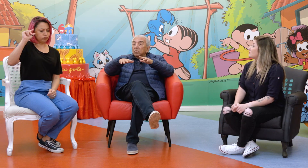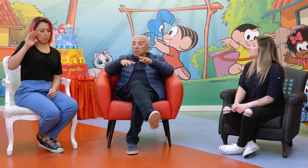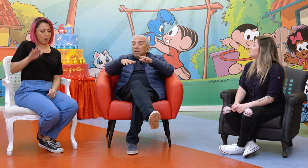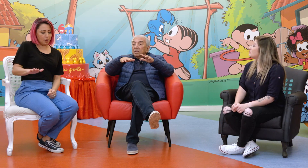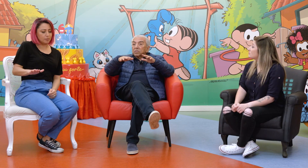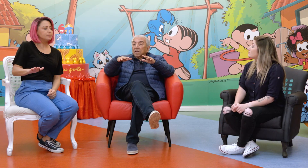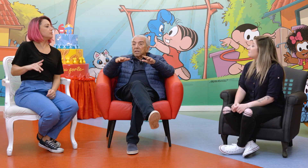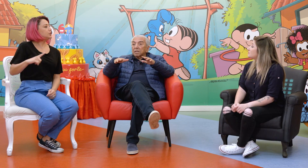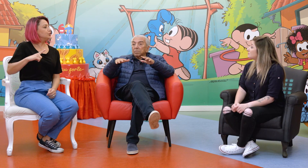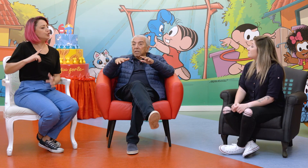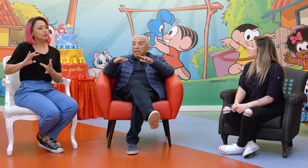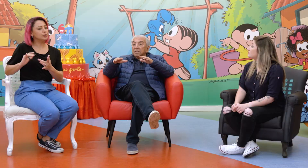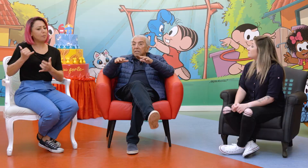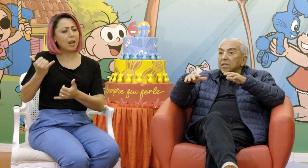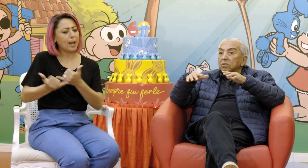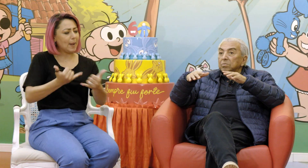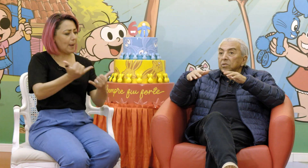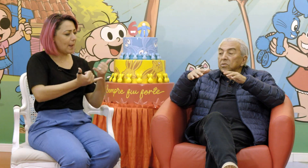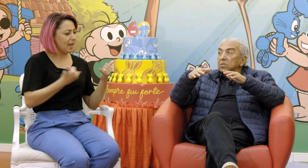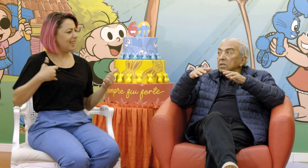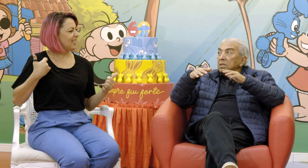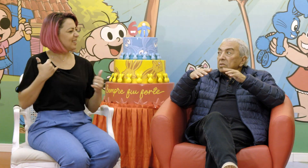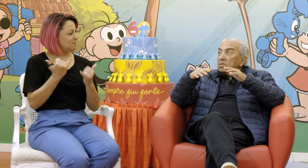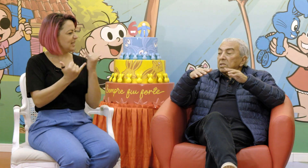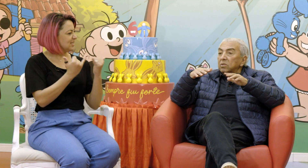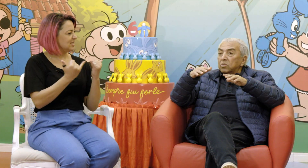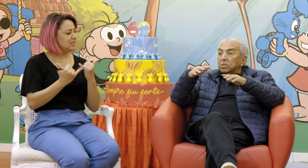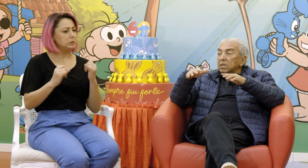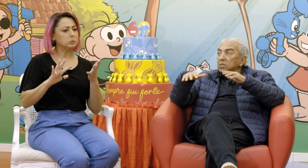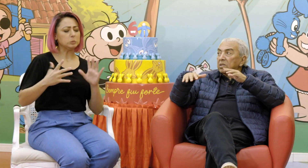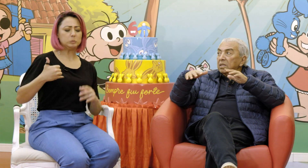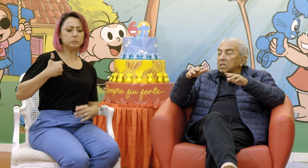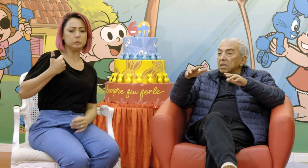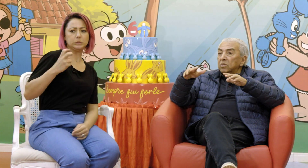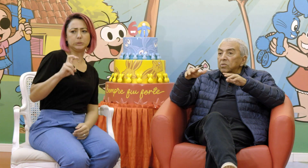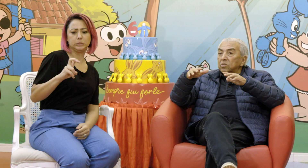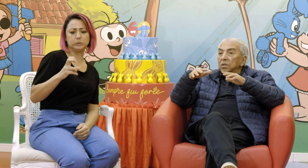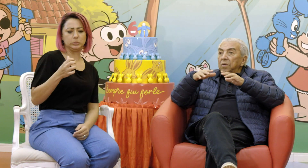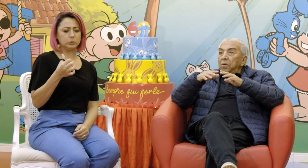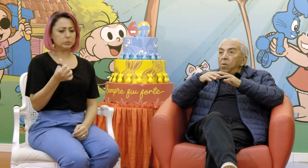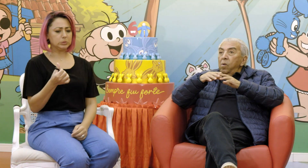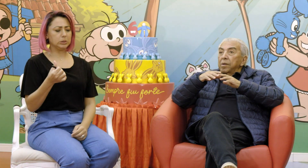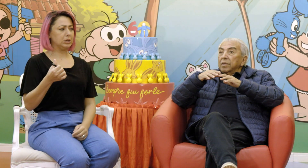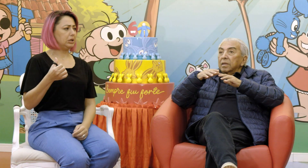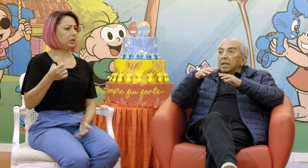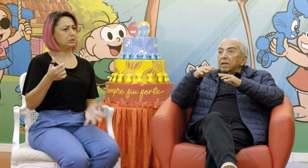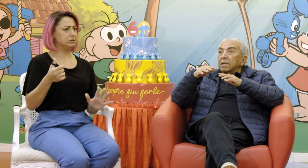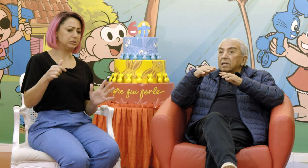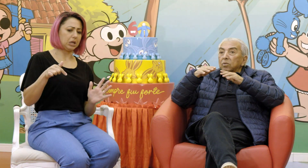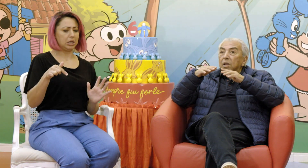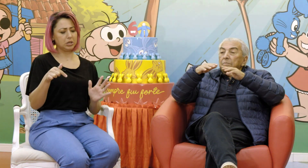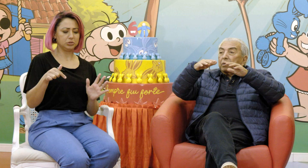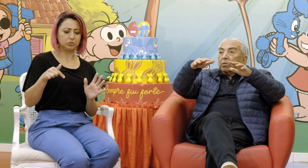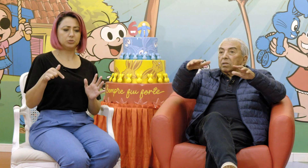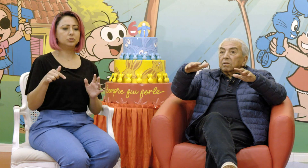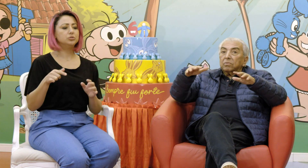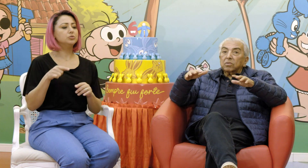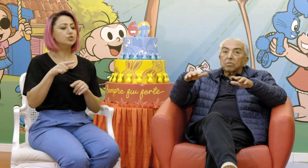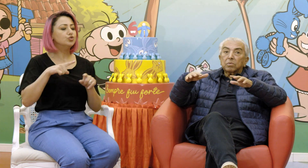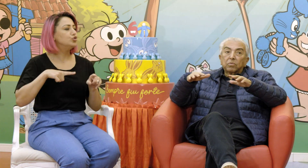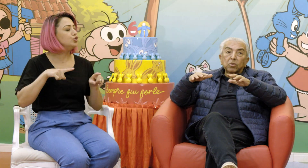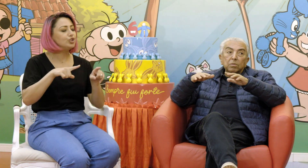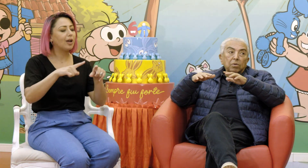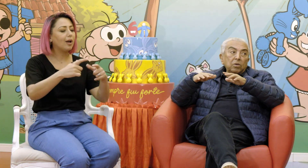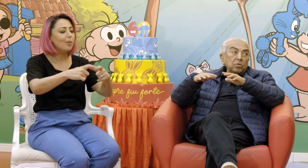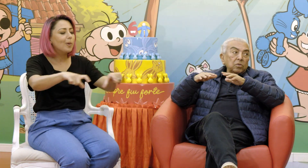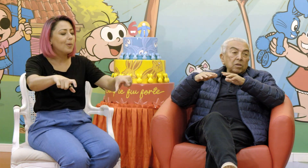brincava com a criançada da minha idade, né, com meus 5, 6, 7 anos. lá no campinho